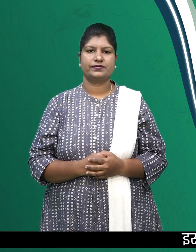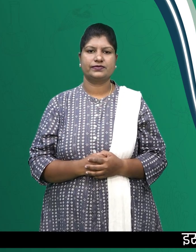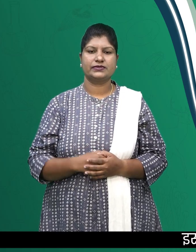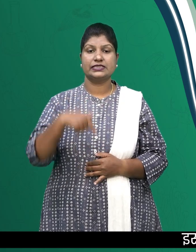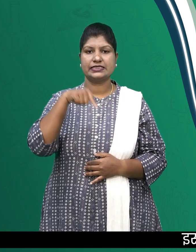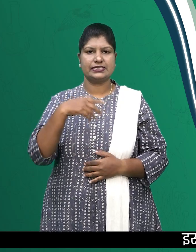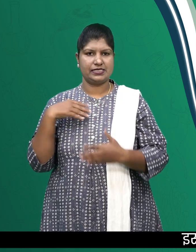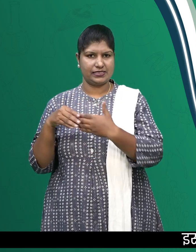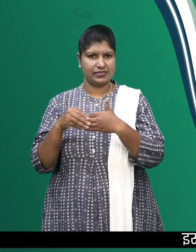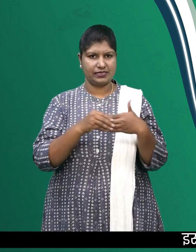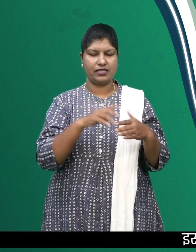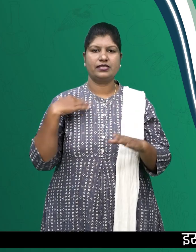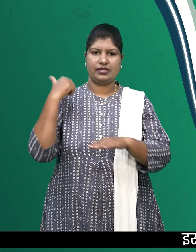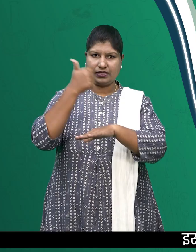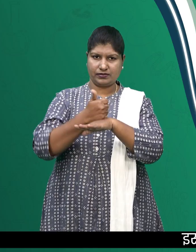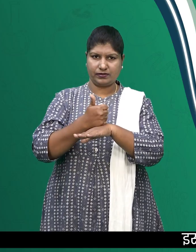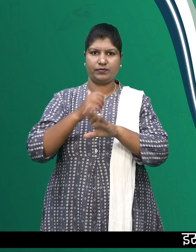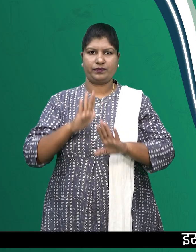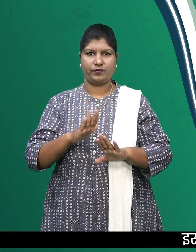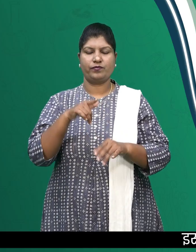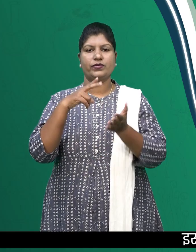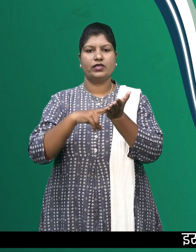इससे नाभिकीय अम्ल को